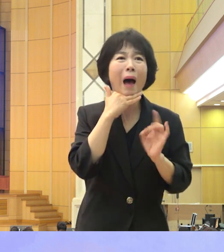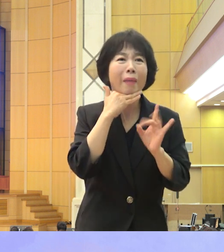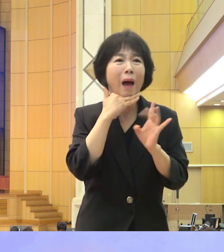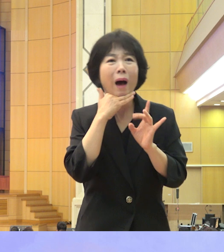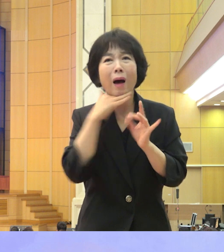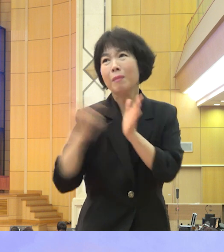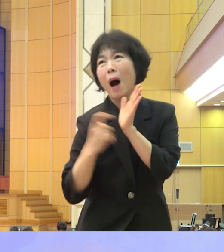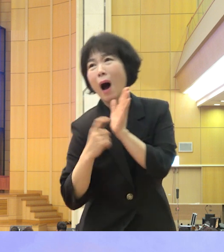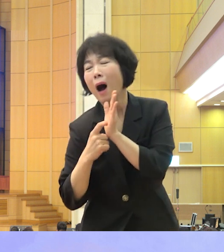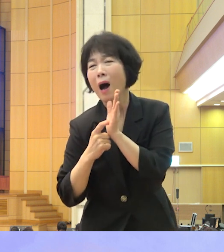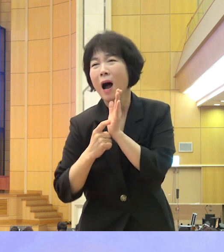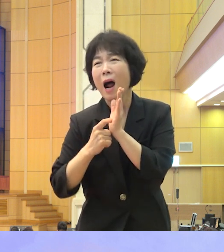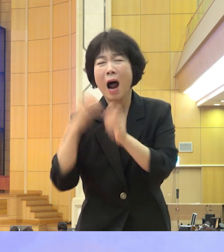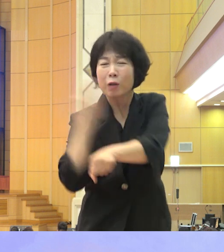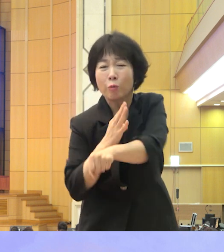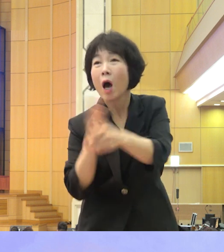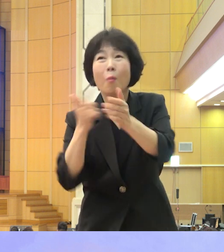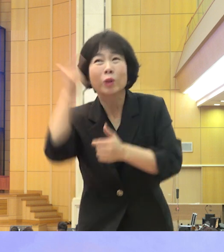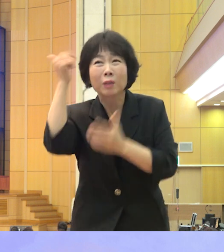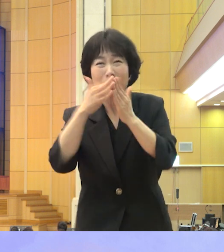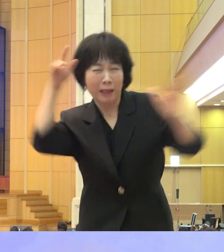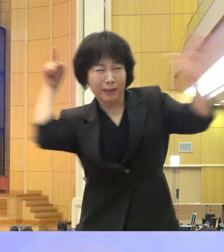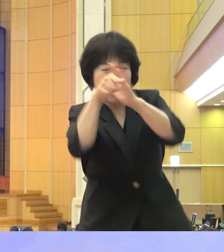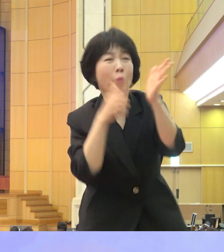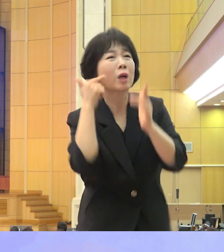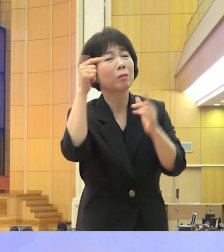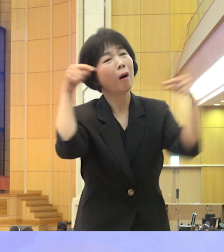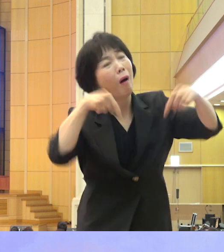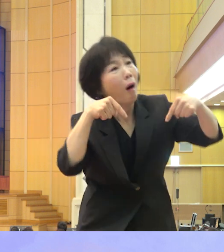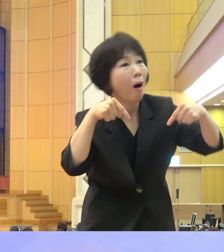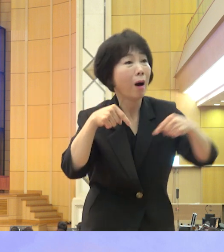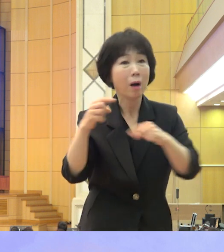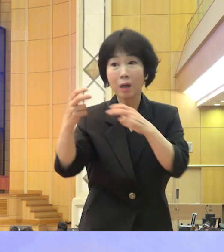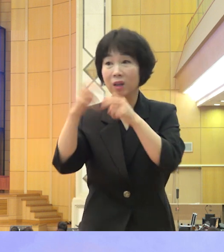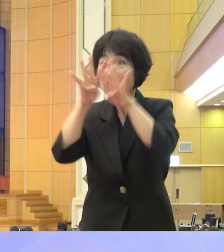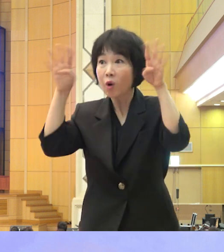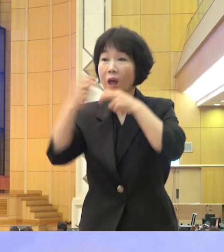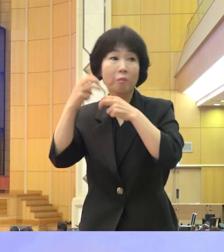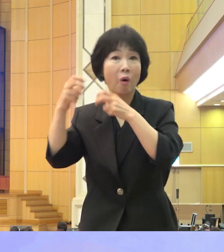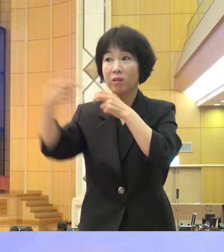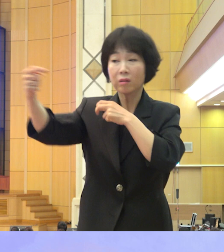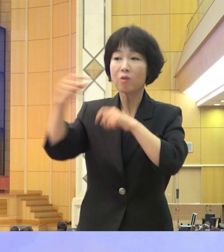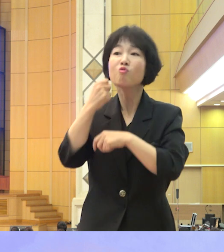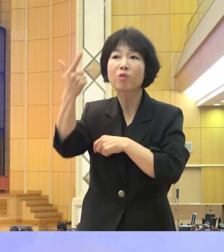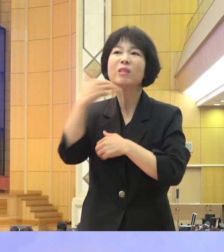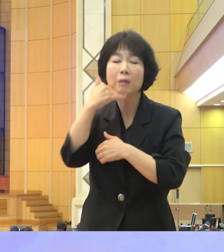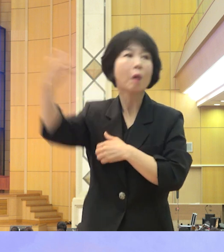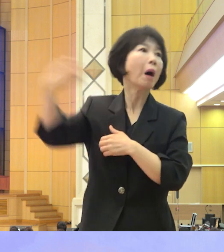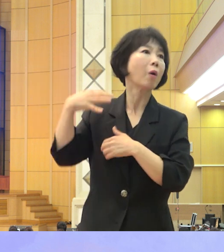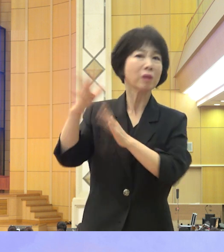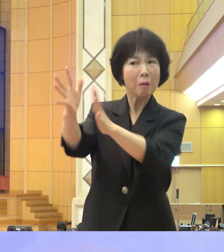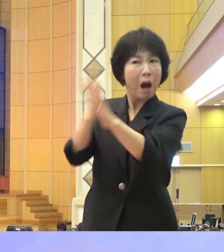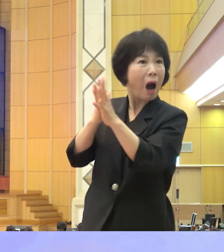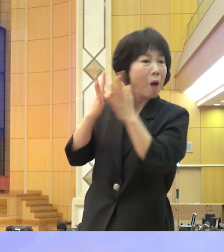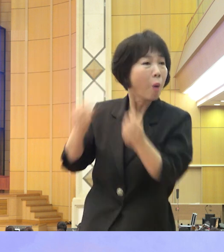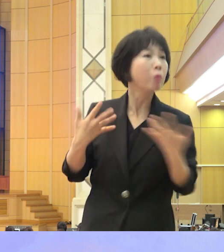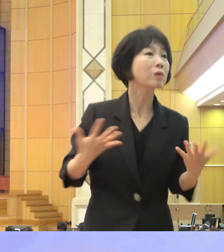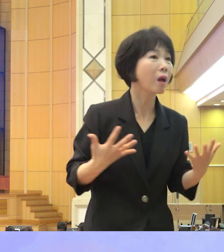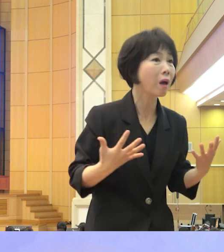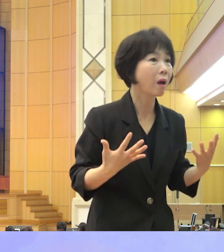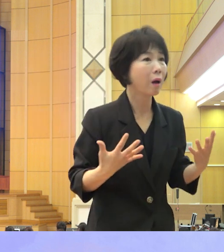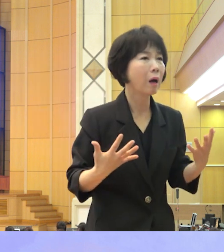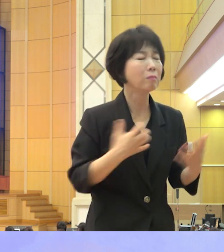저희에게 찾아왔어요. 목사님, 6개월 기다리는데 어떻게 하면 좋을까요? 그래서 제가 기도해주고